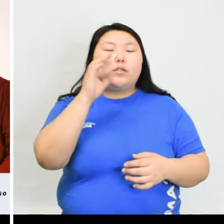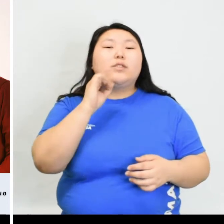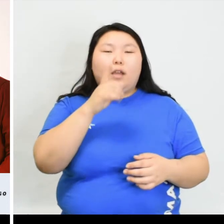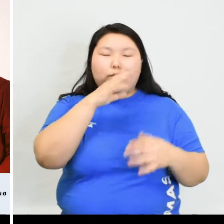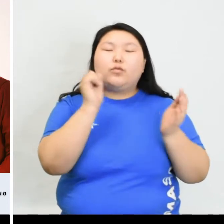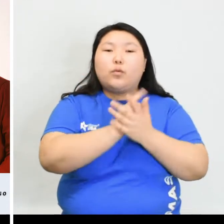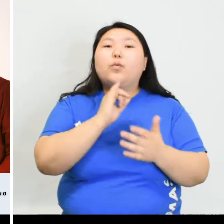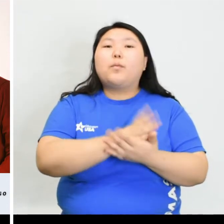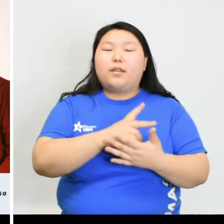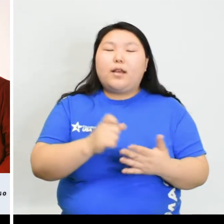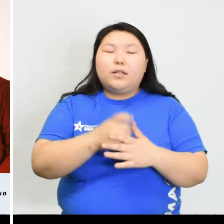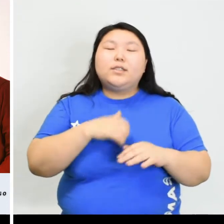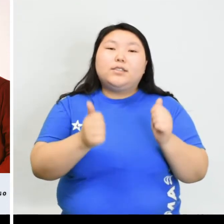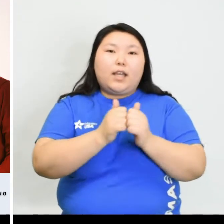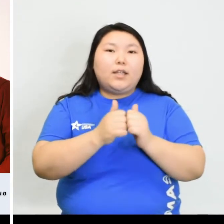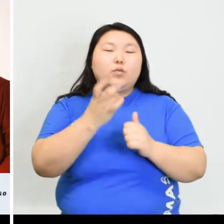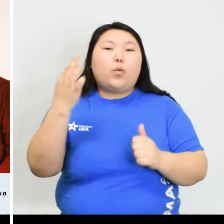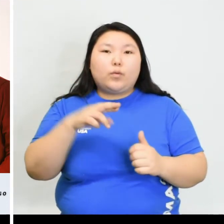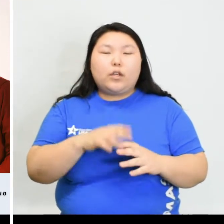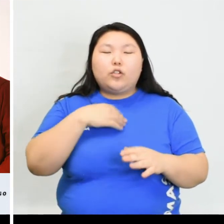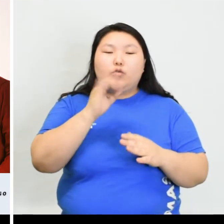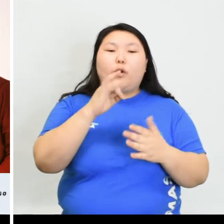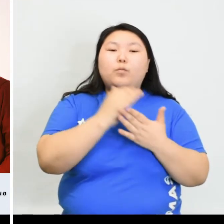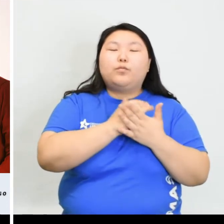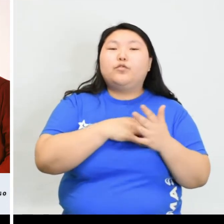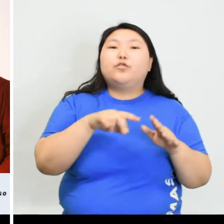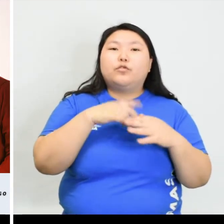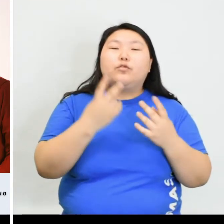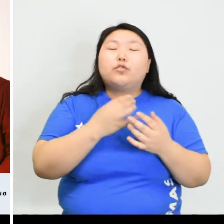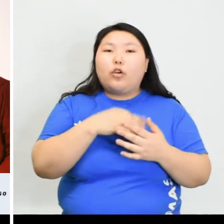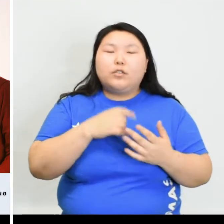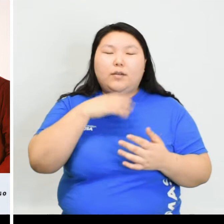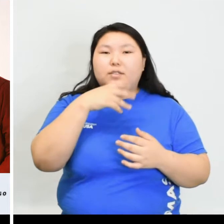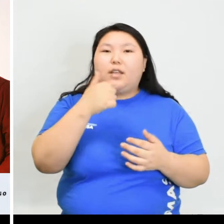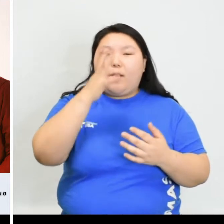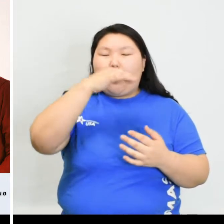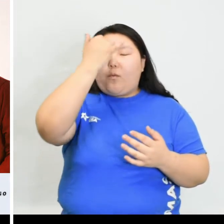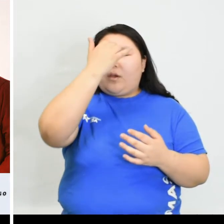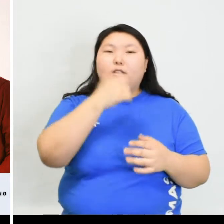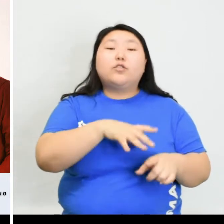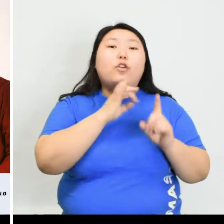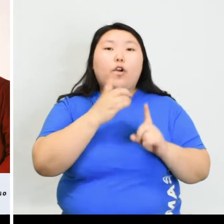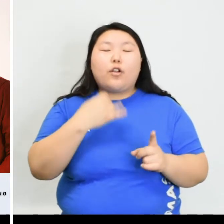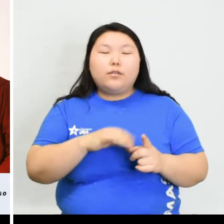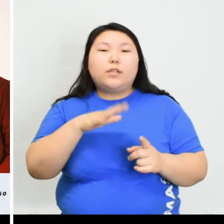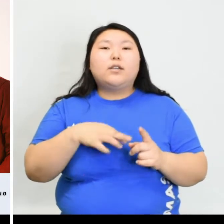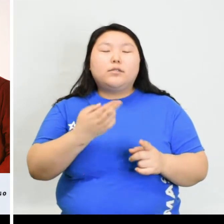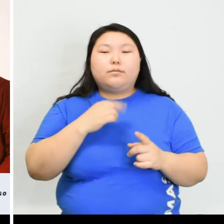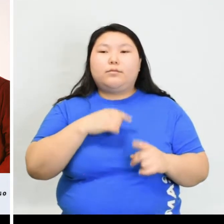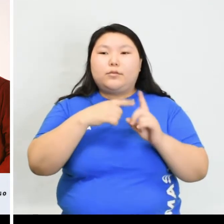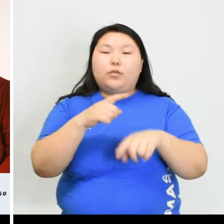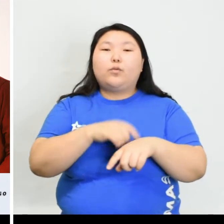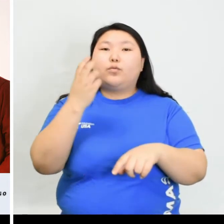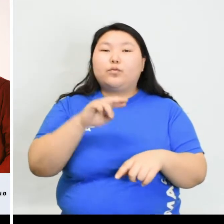билээ. Тэгэхээр найзууд тэгээд журмын нөхдүүд сайн шүү дээ. Айгүй ухаантай сонгоорой. Яагаад гэвэл тэр үед